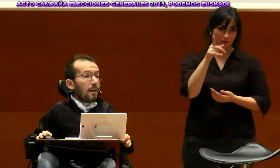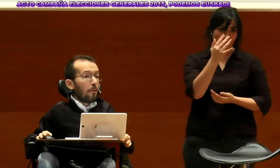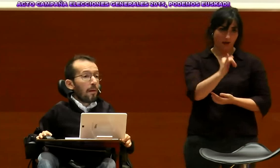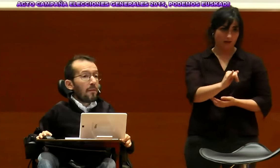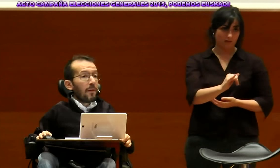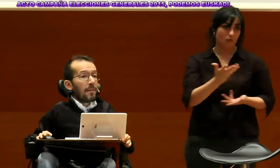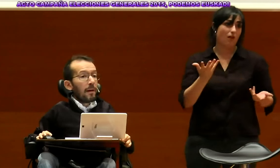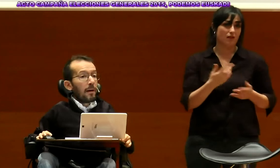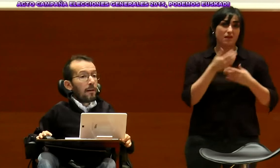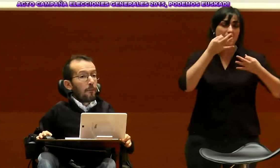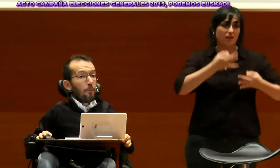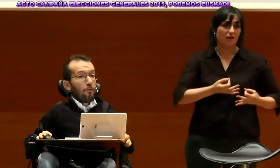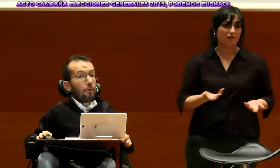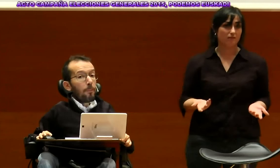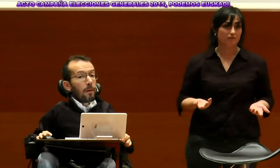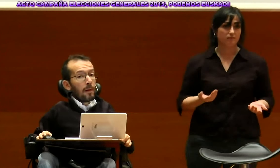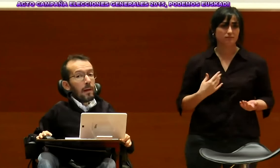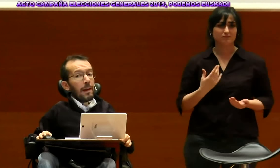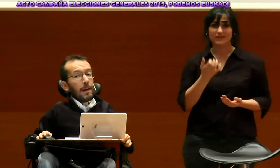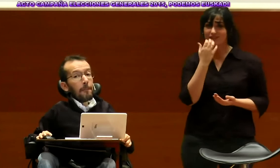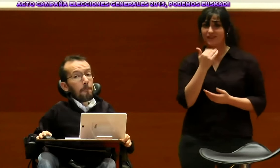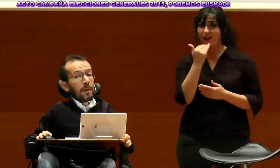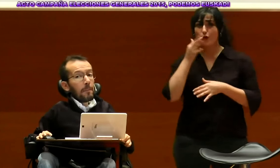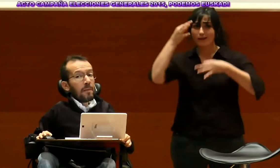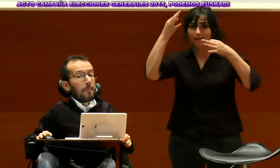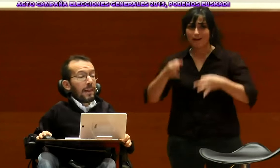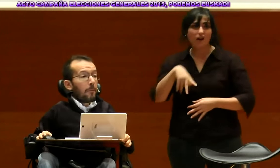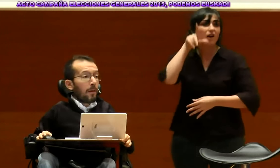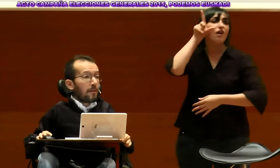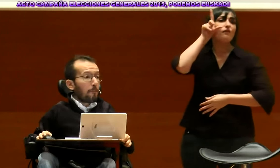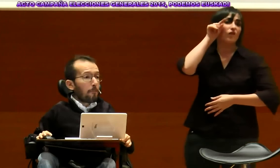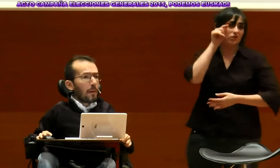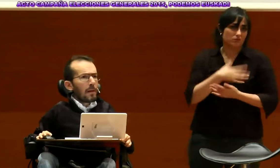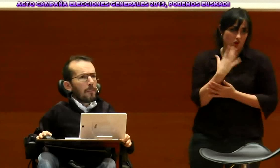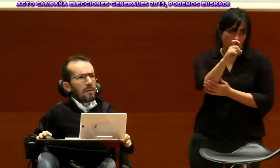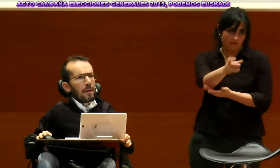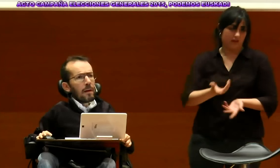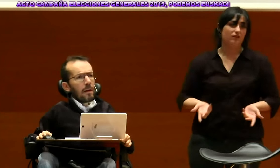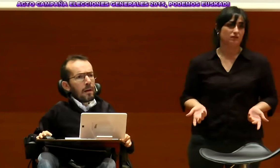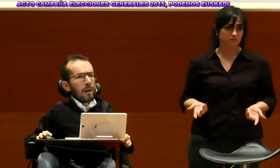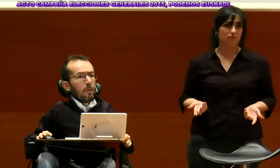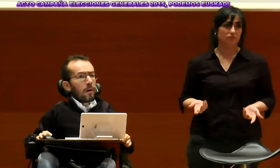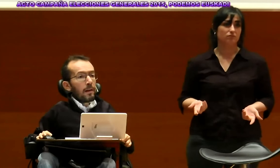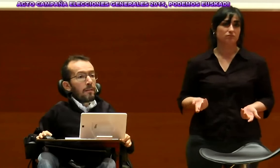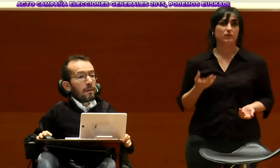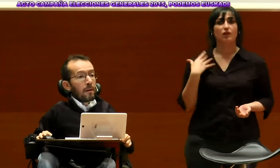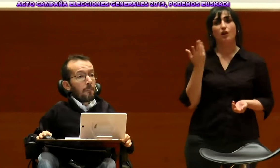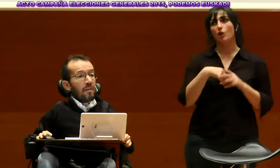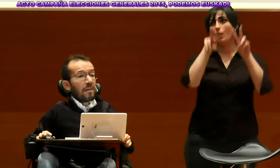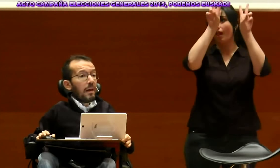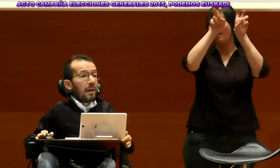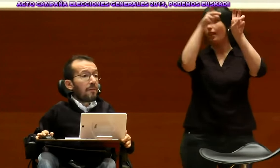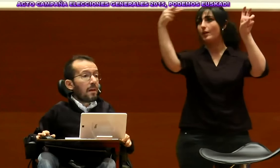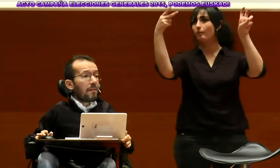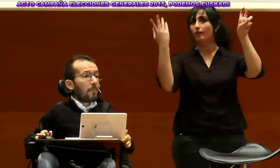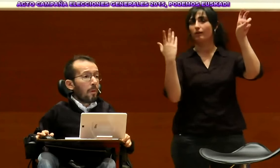verdad, que no le hace falta Photoshop y que en vez de palabras y en vez de eslóganes,